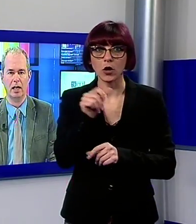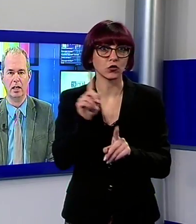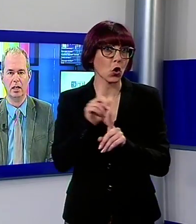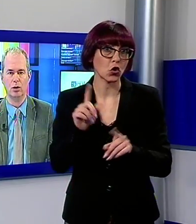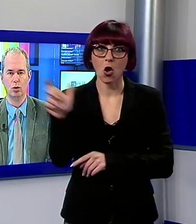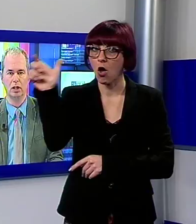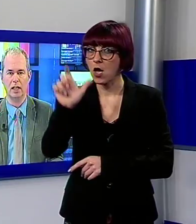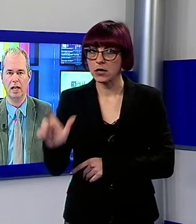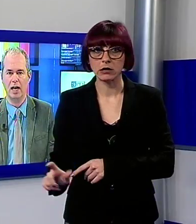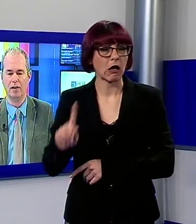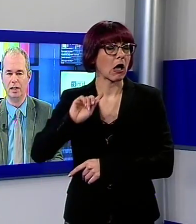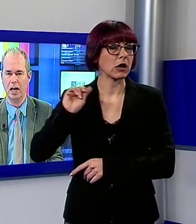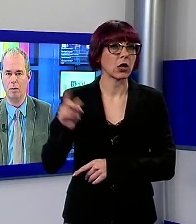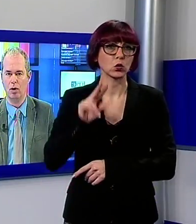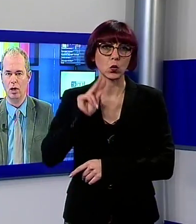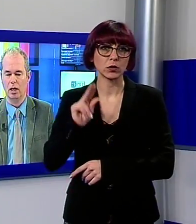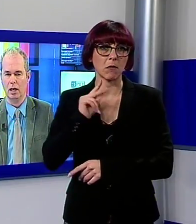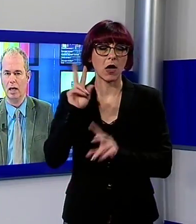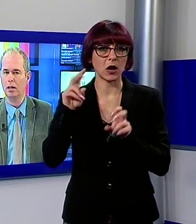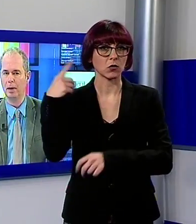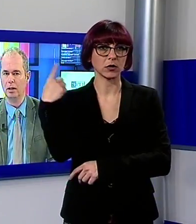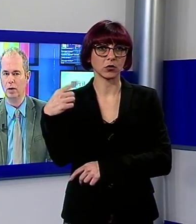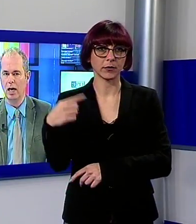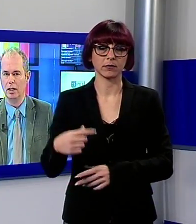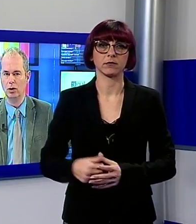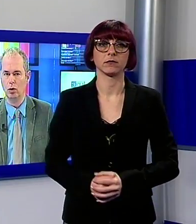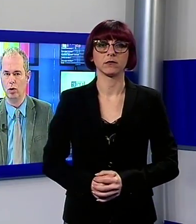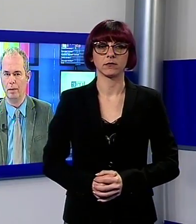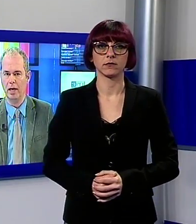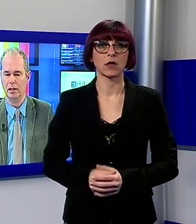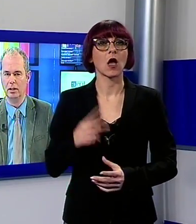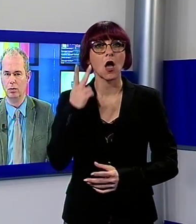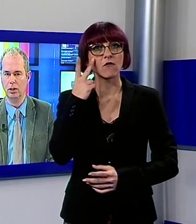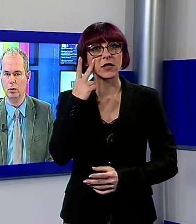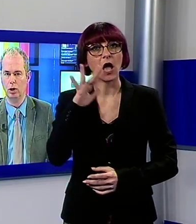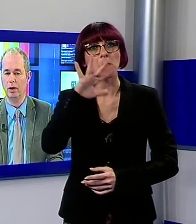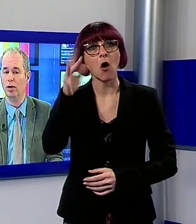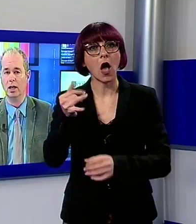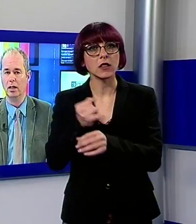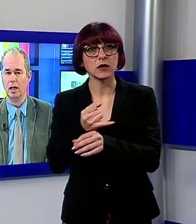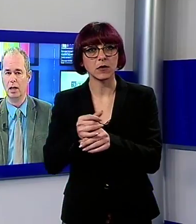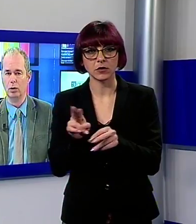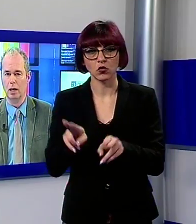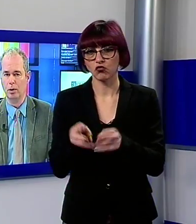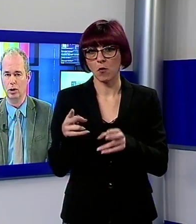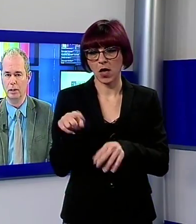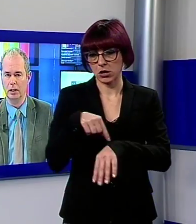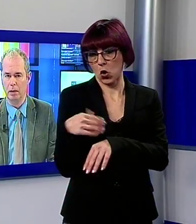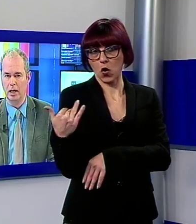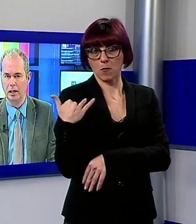in tutta Italia. Vediamo altri particolari che sono emersi in queste ultime ore, tra l'altro dalla prossima settimana